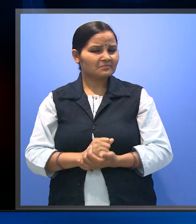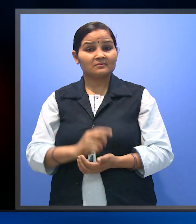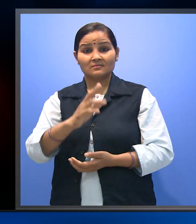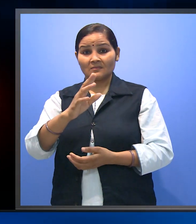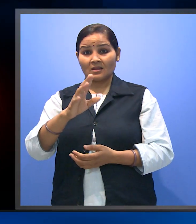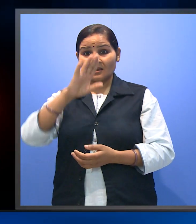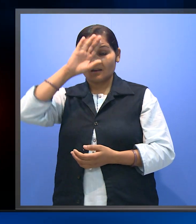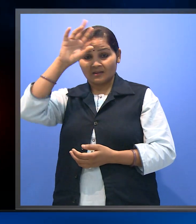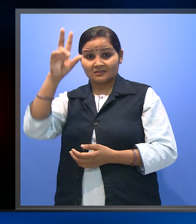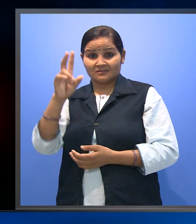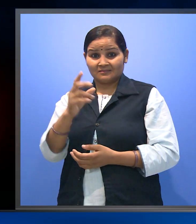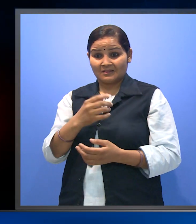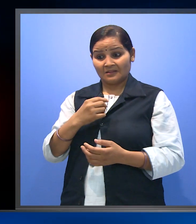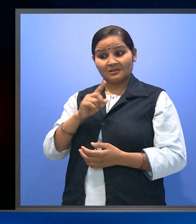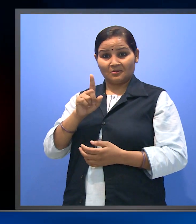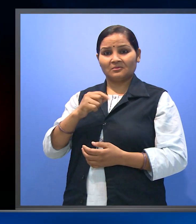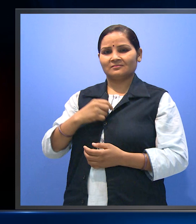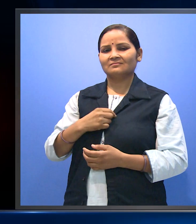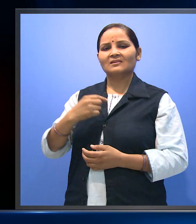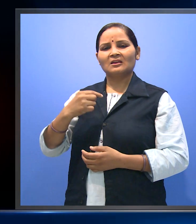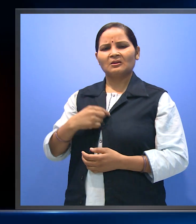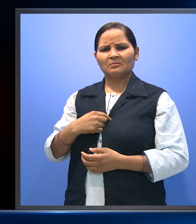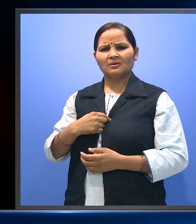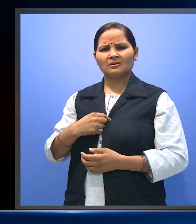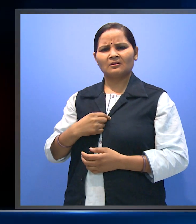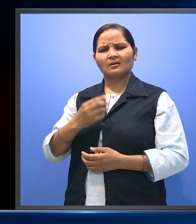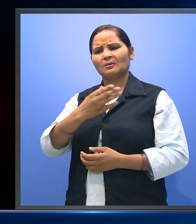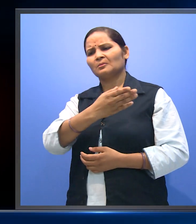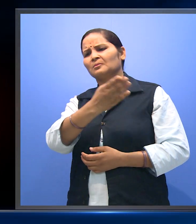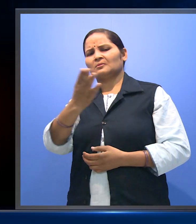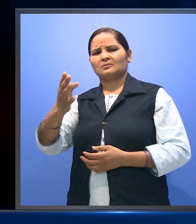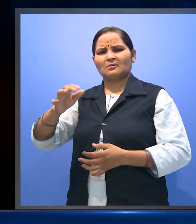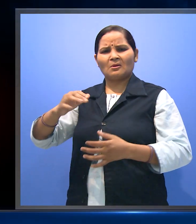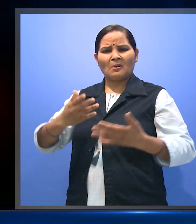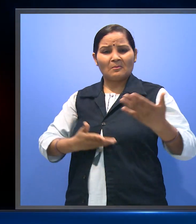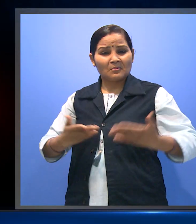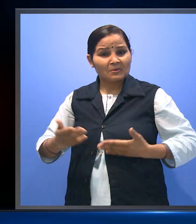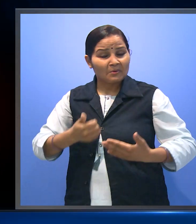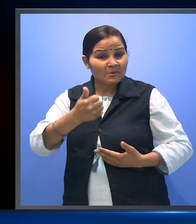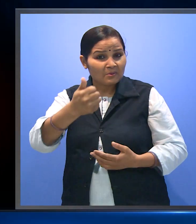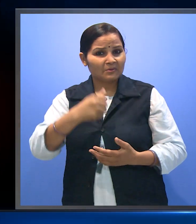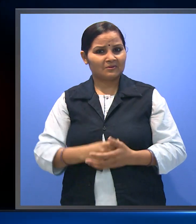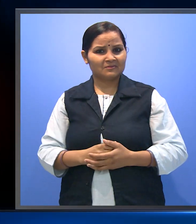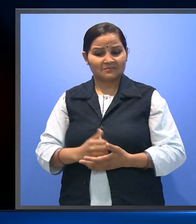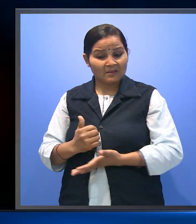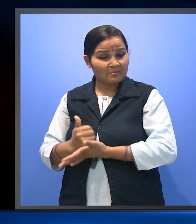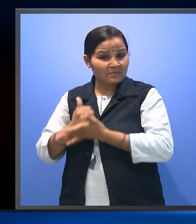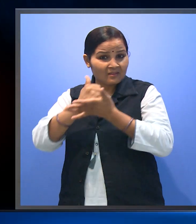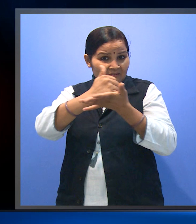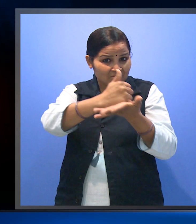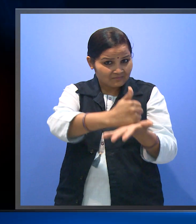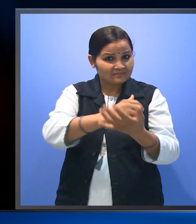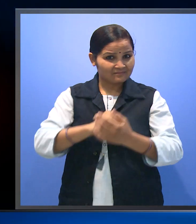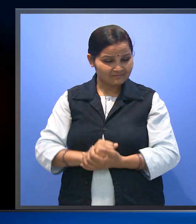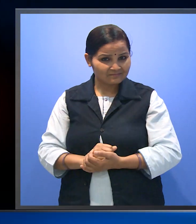राजा मलिक ने कहा देखो मैं अच्छे से अच्छा व्यवहार करता हूं, भलाई करने वालों की